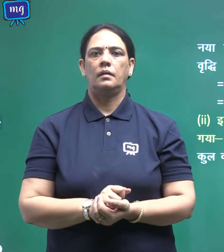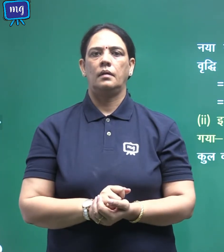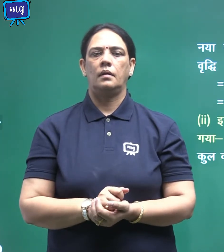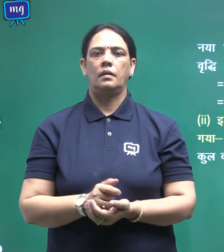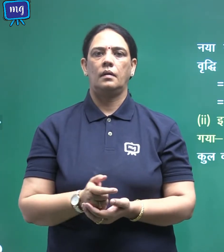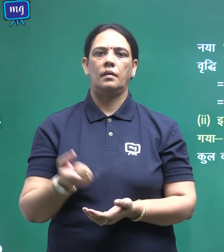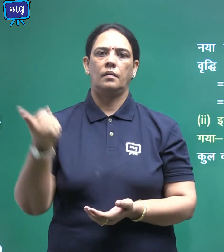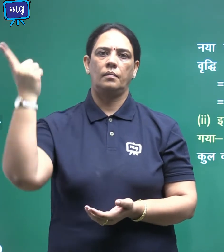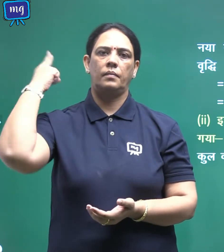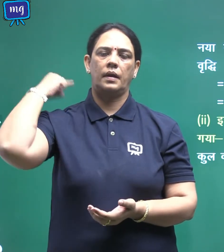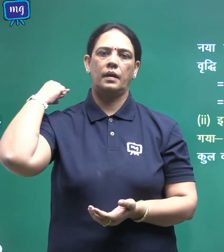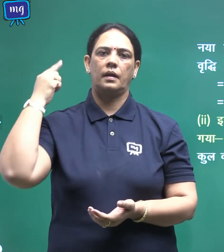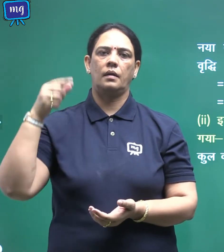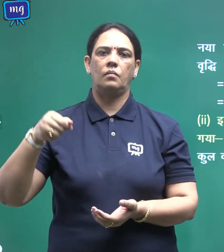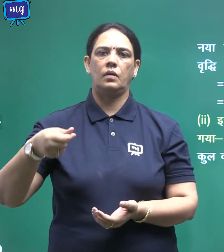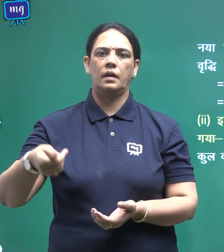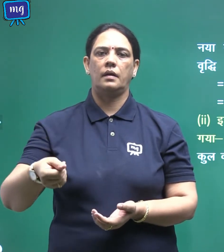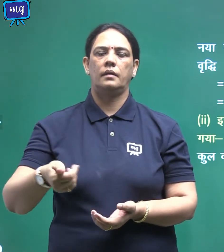मूल्य